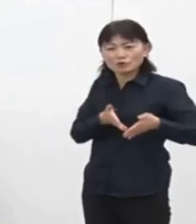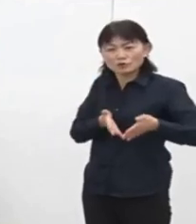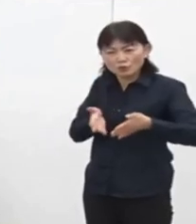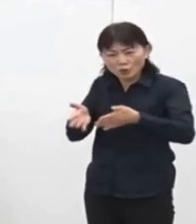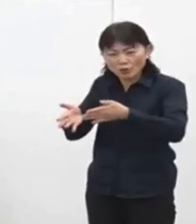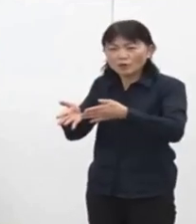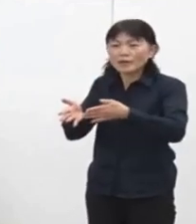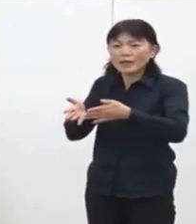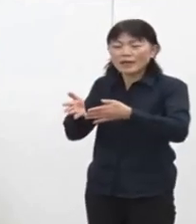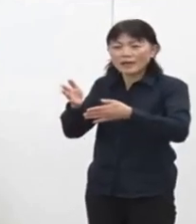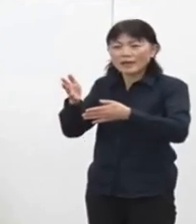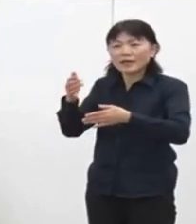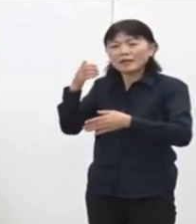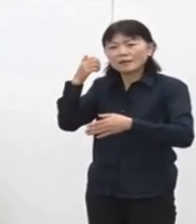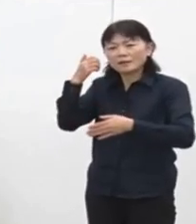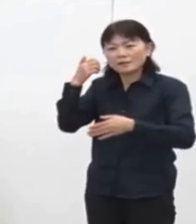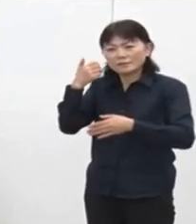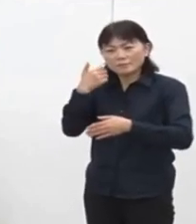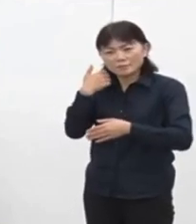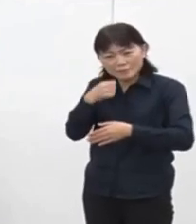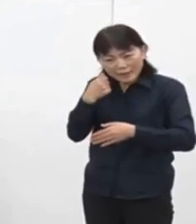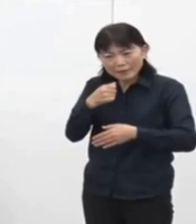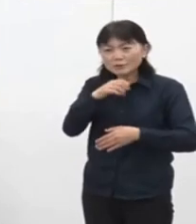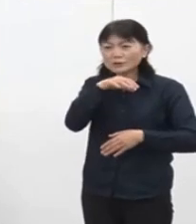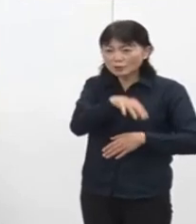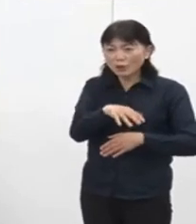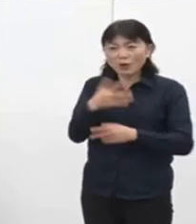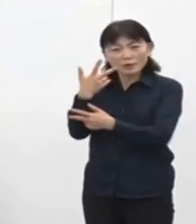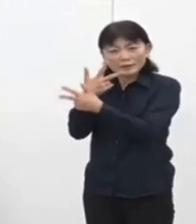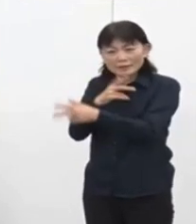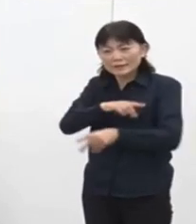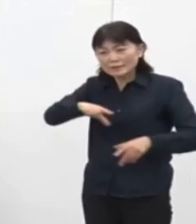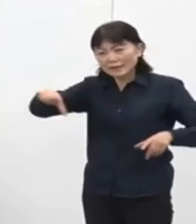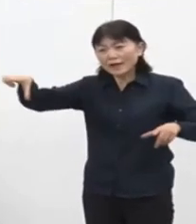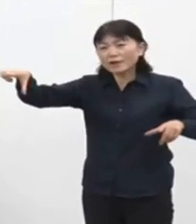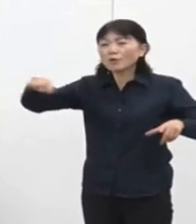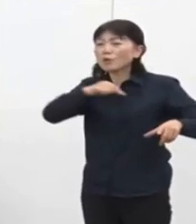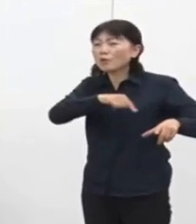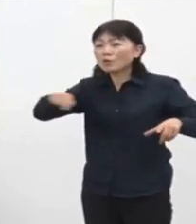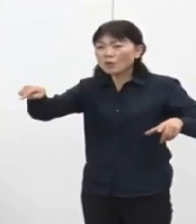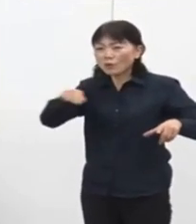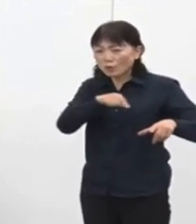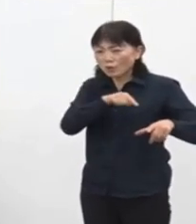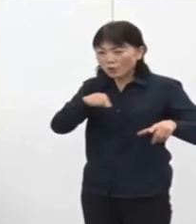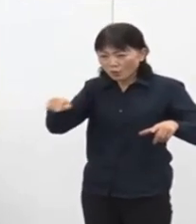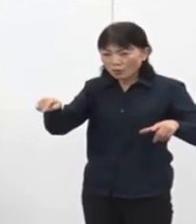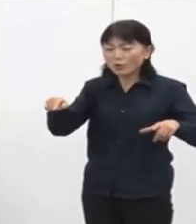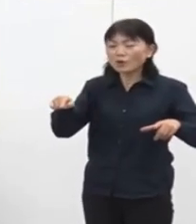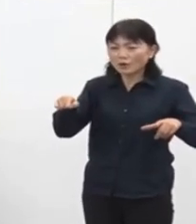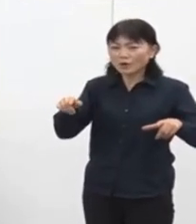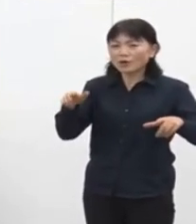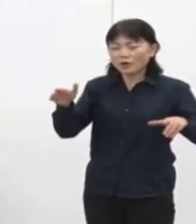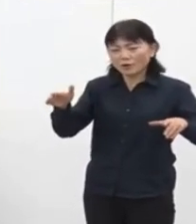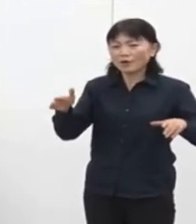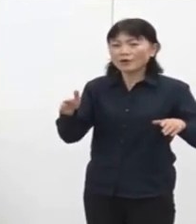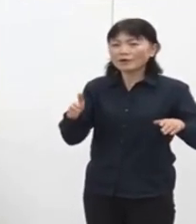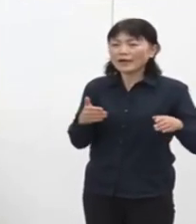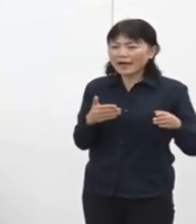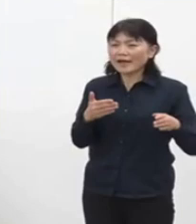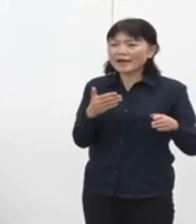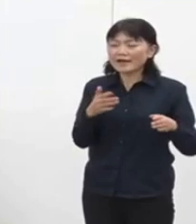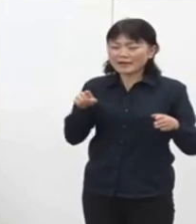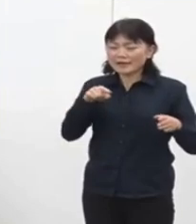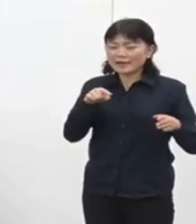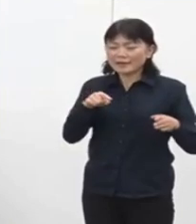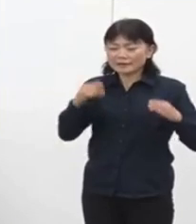北軸を意識するというのは重要なインフラ政策です。そんな中でもまさにシンボルとなるのはこの御堂筋でして、大